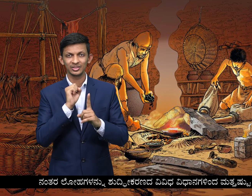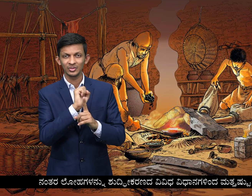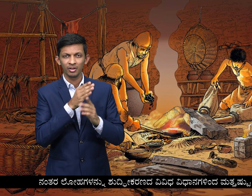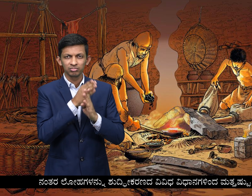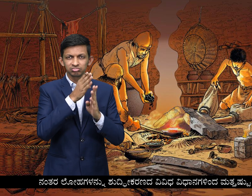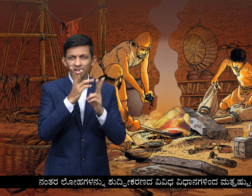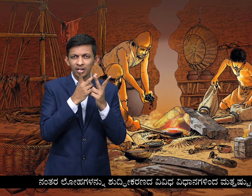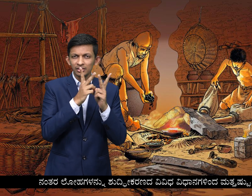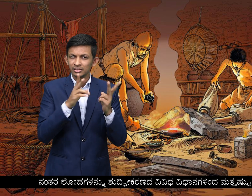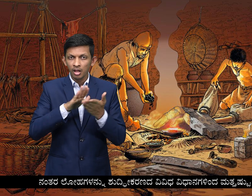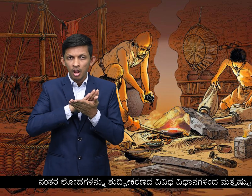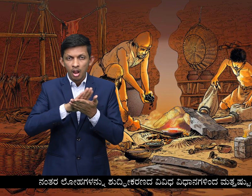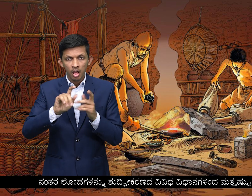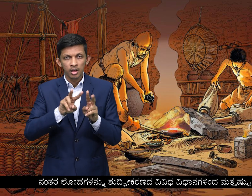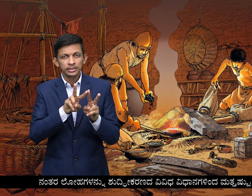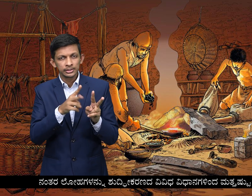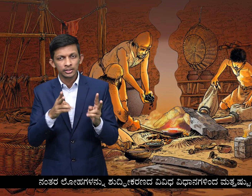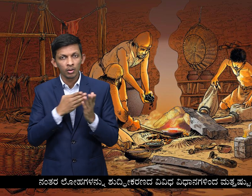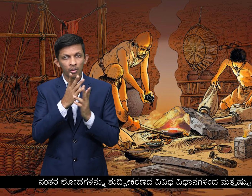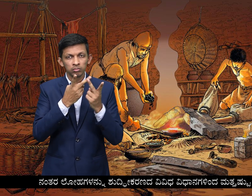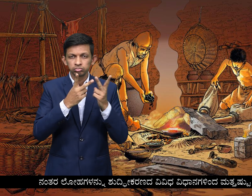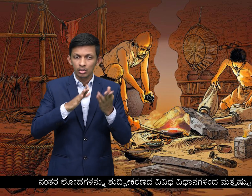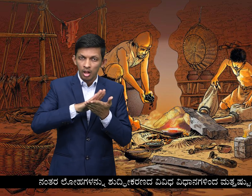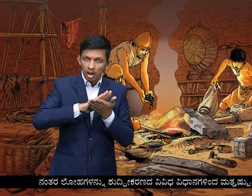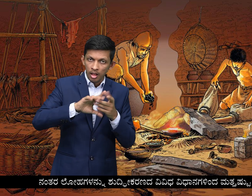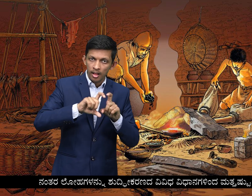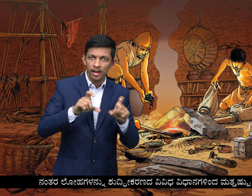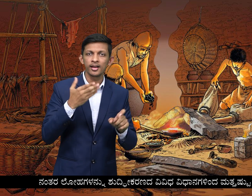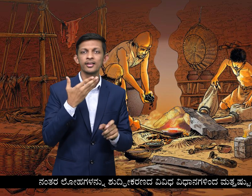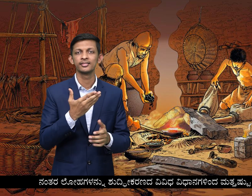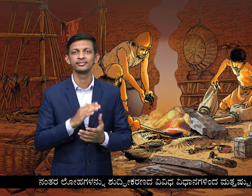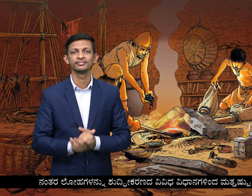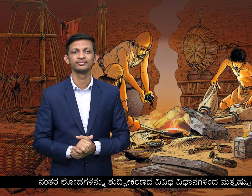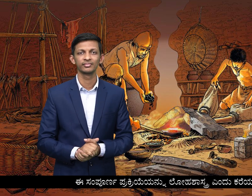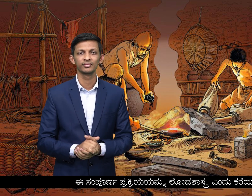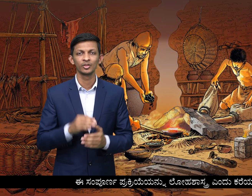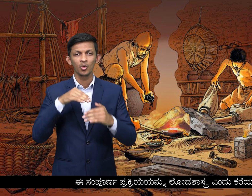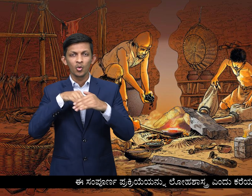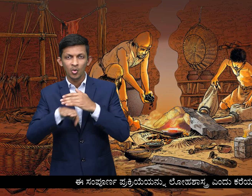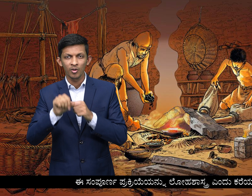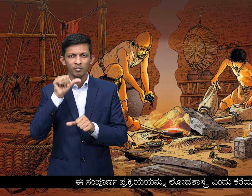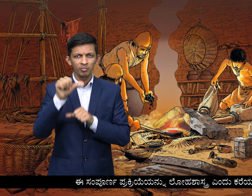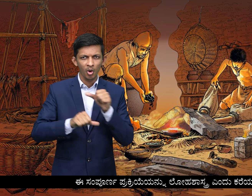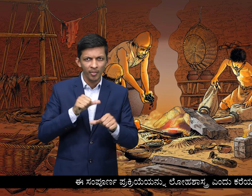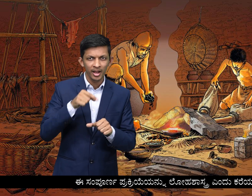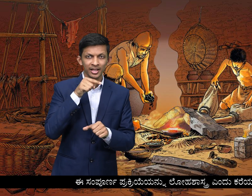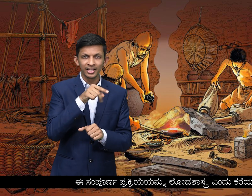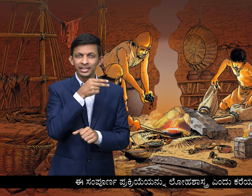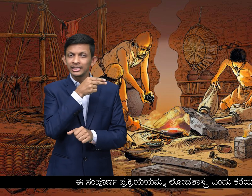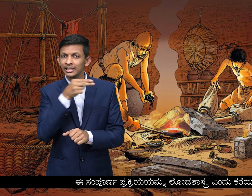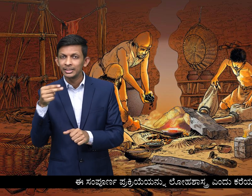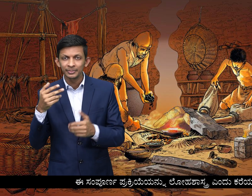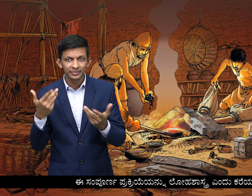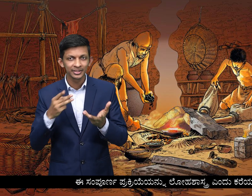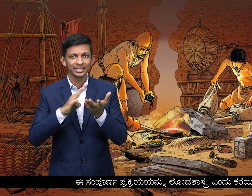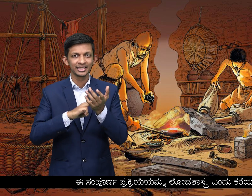ನಂತರ ಲೋಹಗಳನ್ನ ಶುದ್ಧೀಕರಣ ವಿವಿಧ ವಿಧಾನಗಳಿಂದ ಮತ್ತಷ್ಟು ಶುದ್ಧೀಕರಿಸಲಾಗುತ್ತೆ. ಈ ಸಂಪೂರ್ಣ ಕ್ರಿಯೆಯನ್ನ